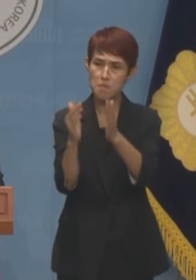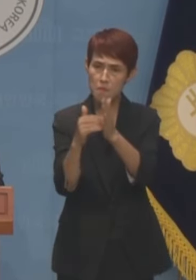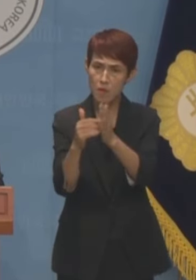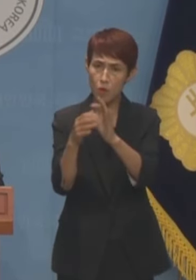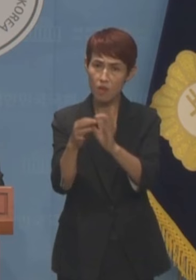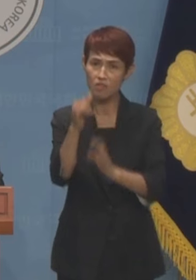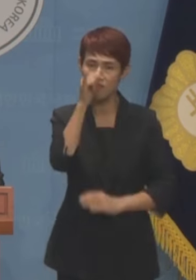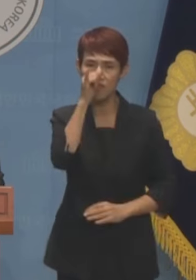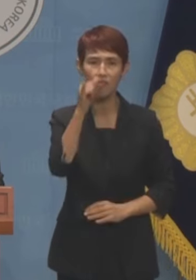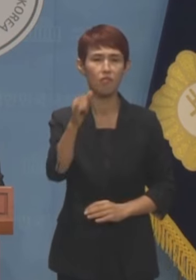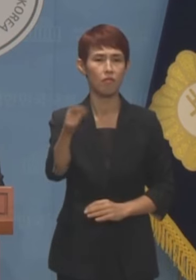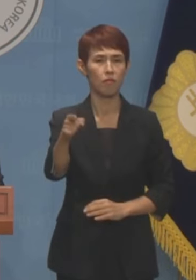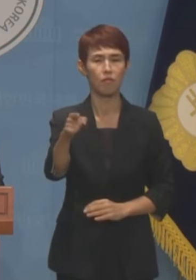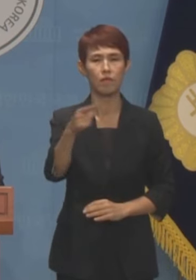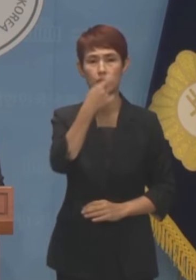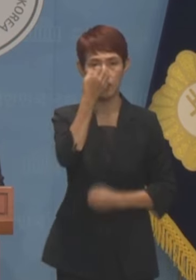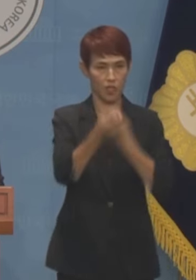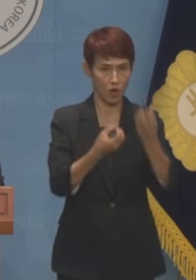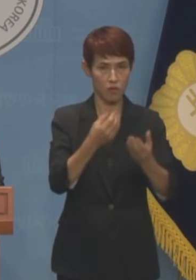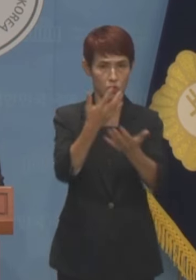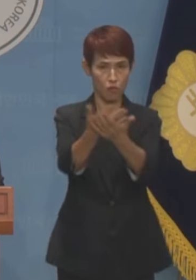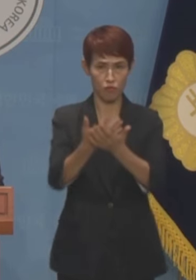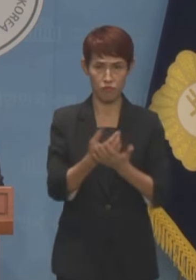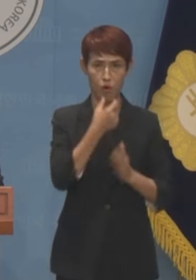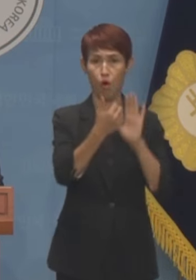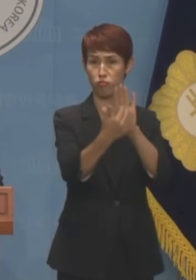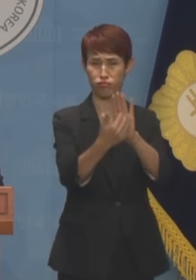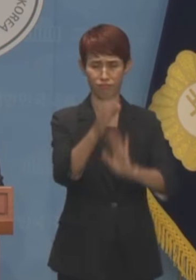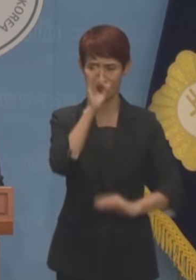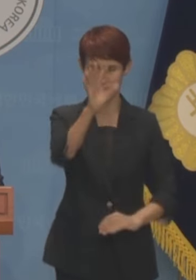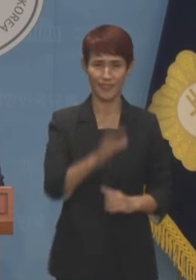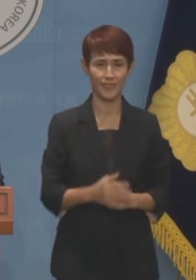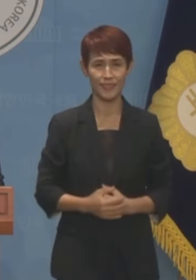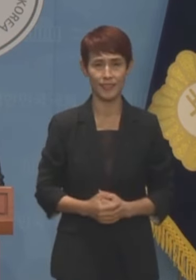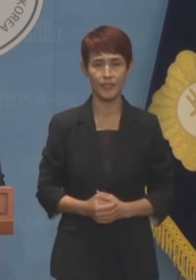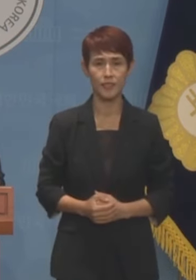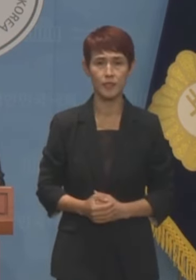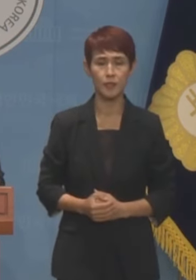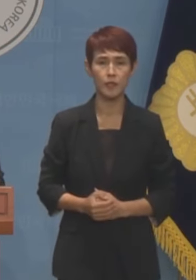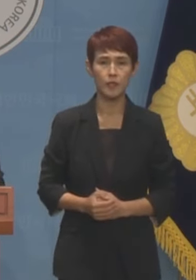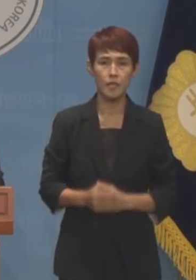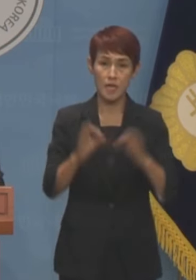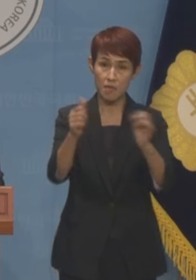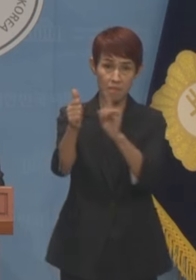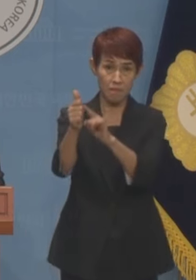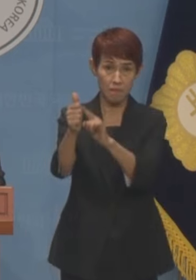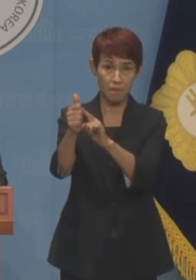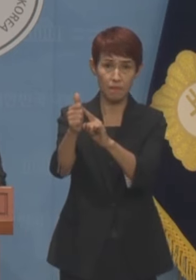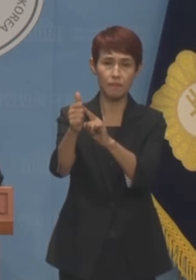속한다는 이유로 증언이나 서류의 제출을 거부할 수는 없습니다 김태규